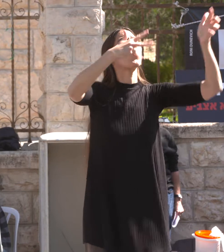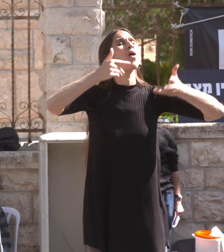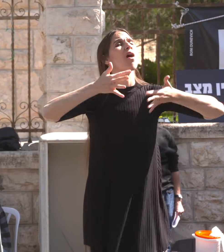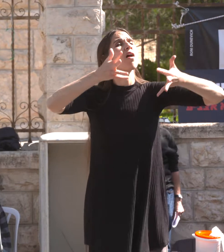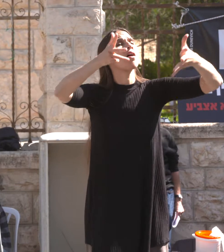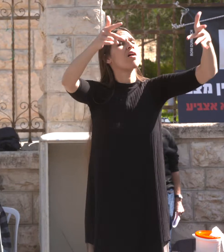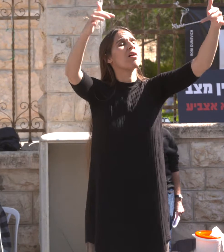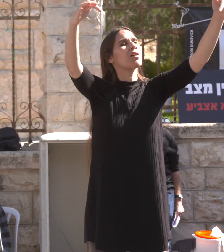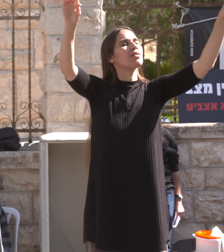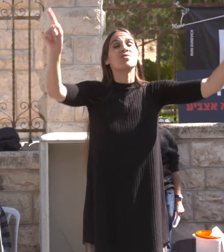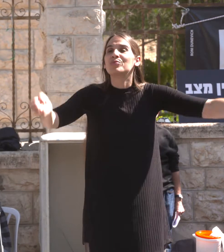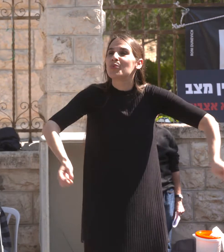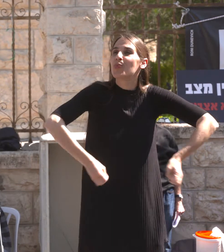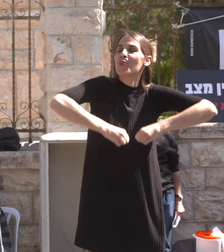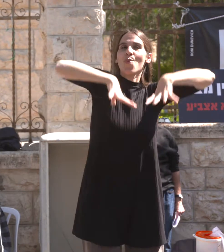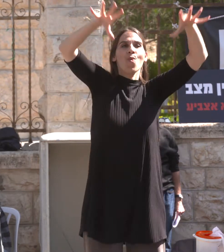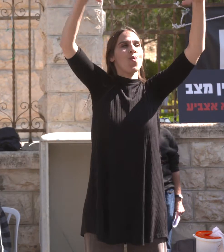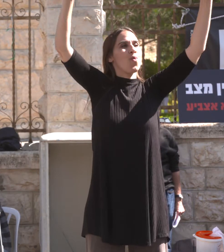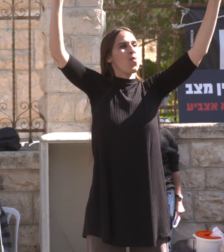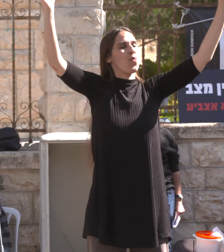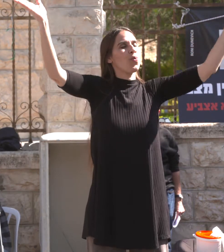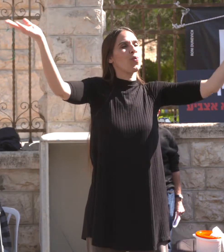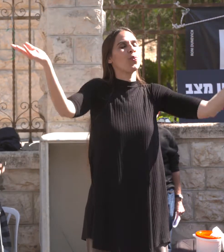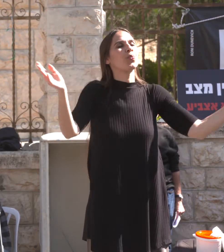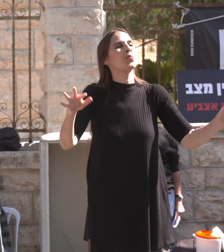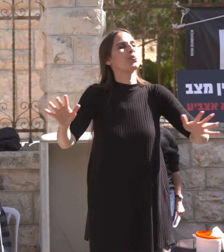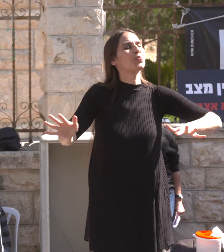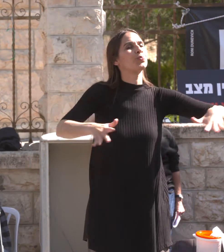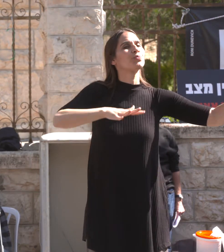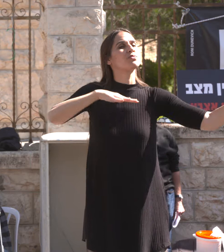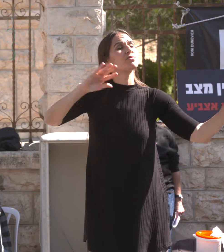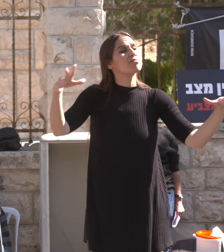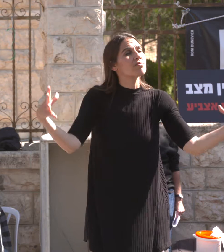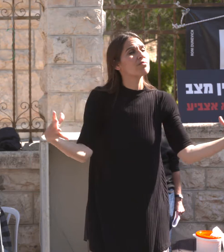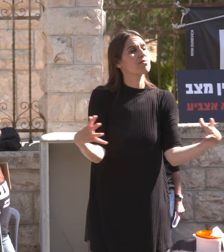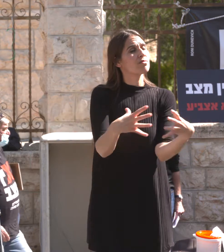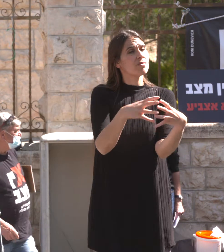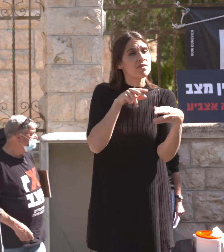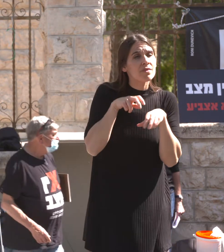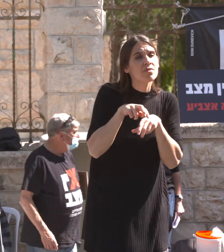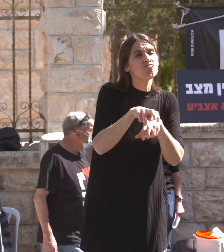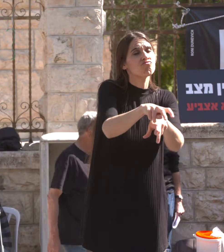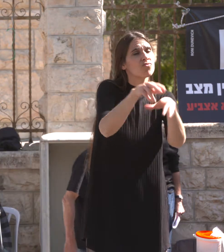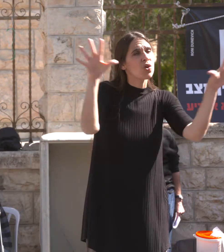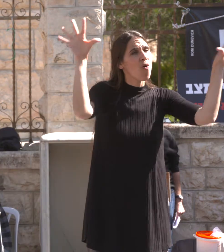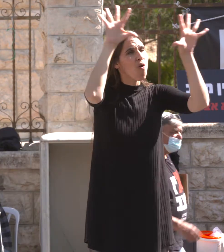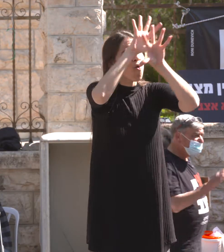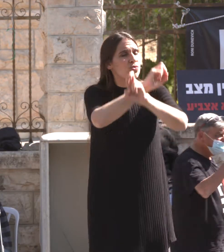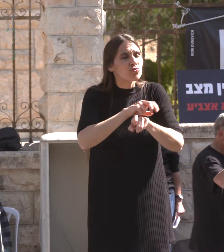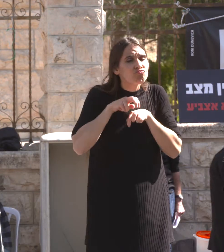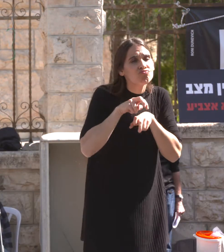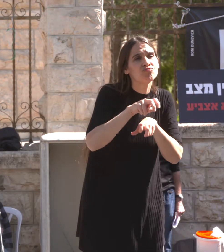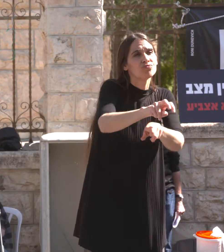ברוח עד יאיר את הכל, העם הולכים